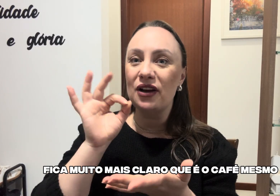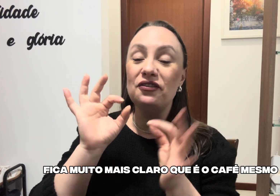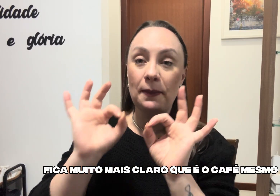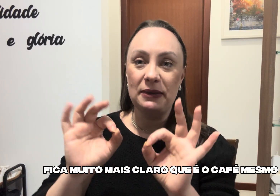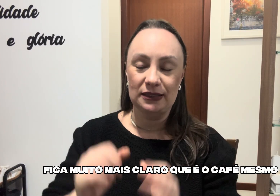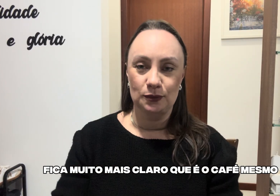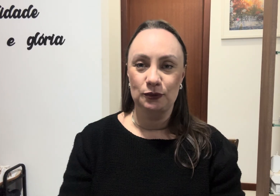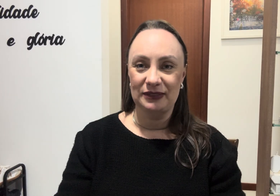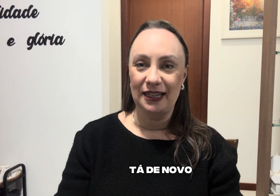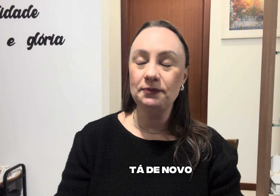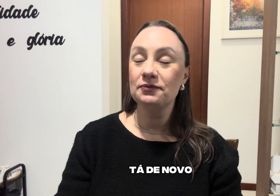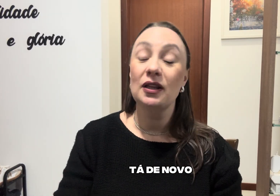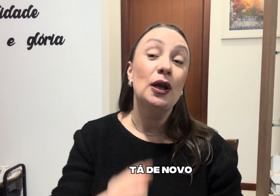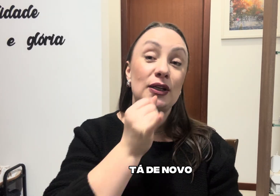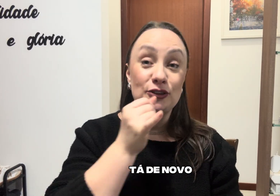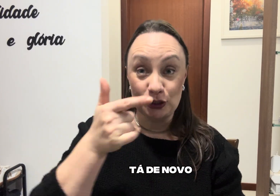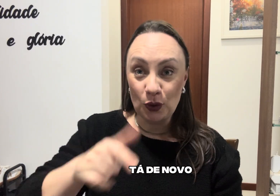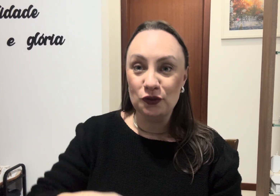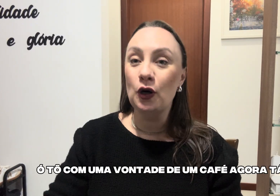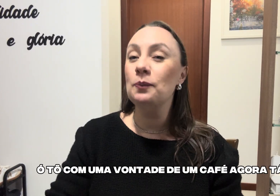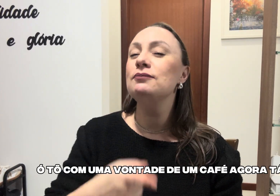café mesmo, tá? De novo, ó. Tô com